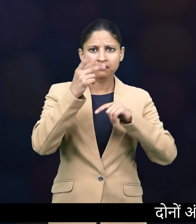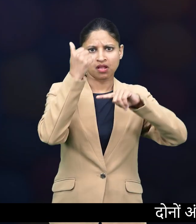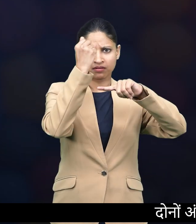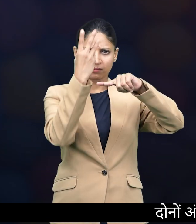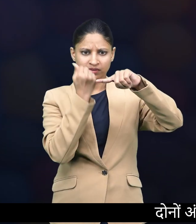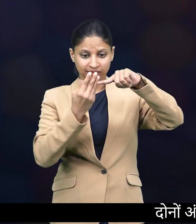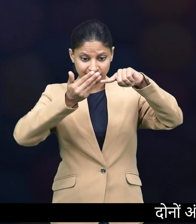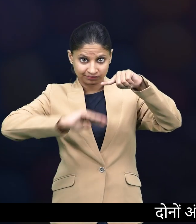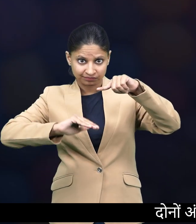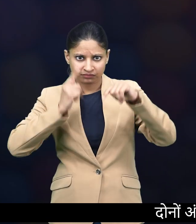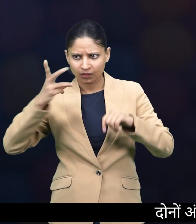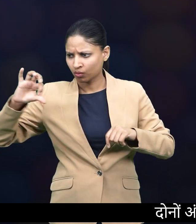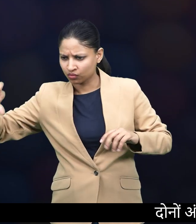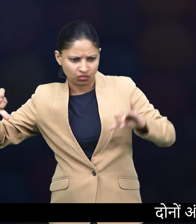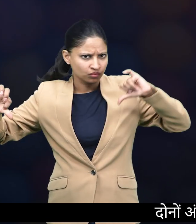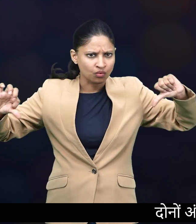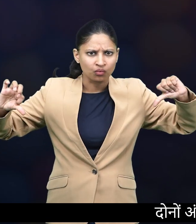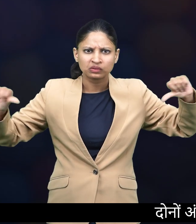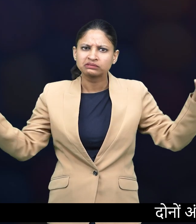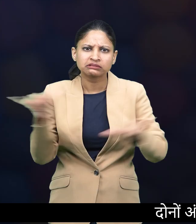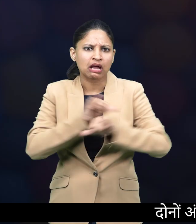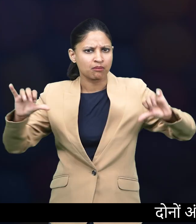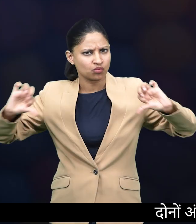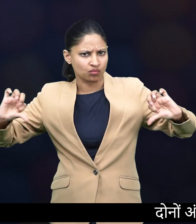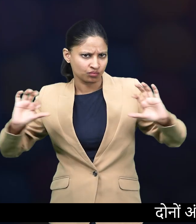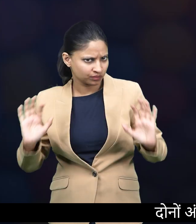भाजक समान है 9।